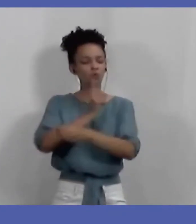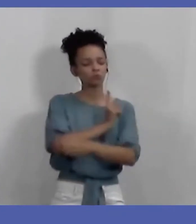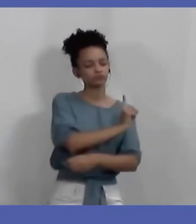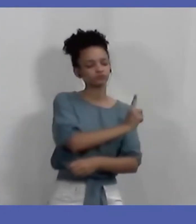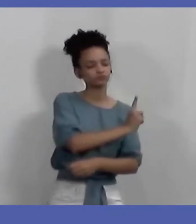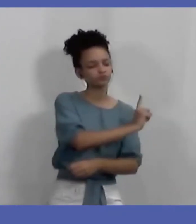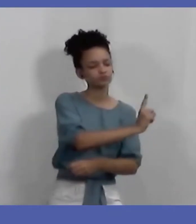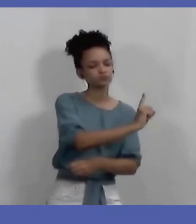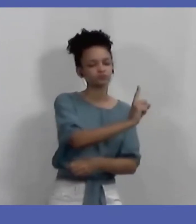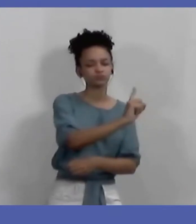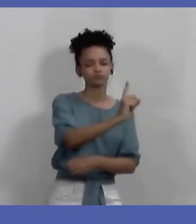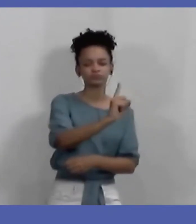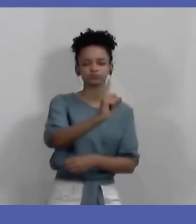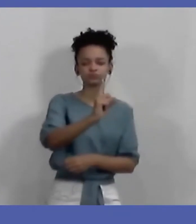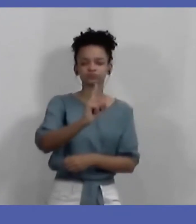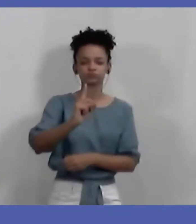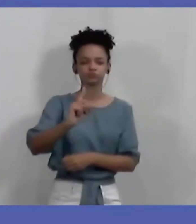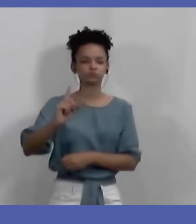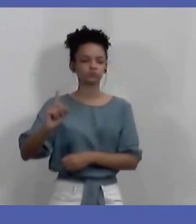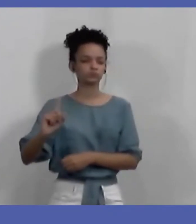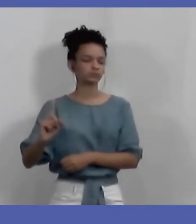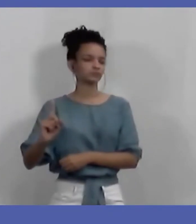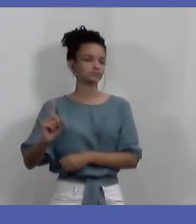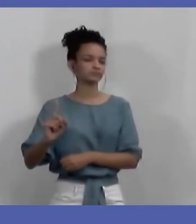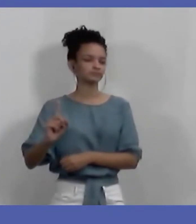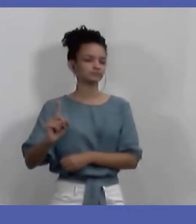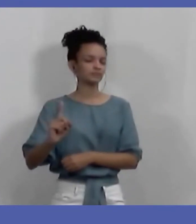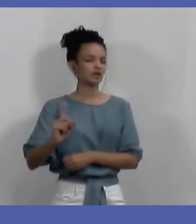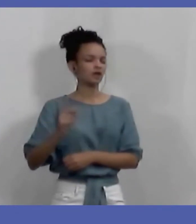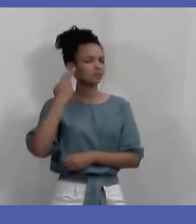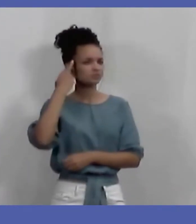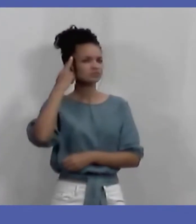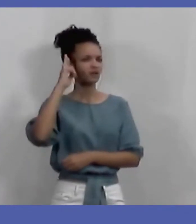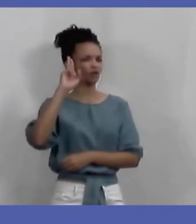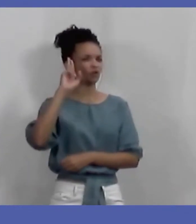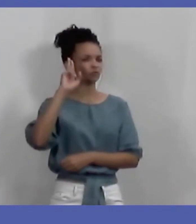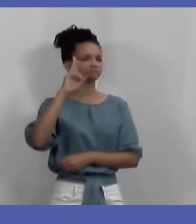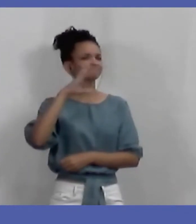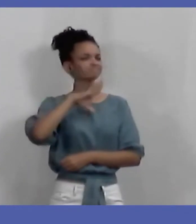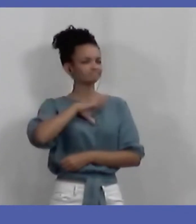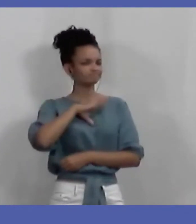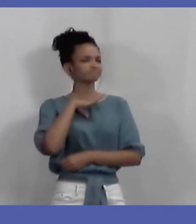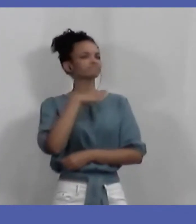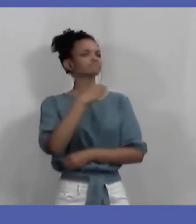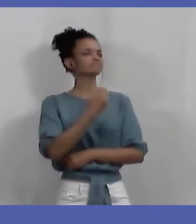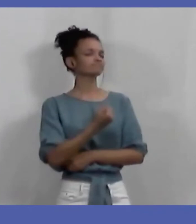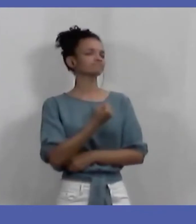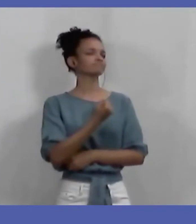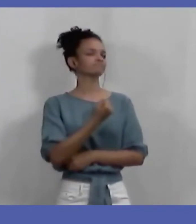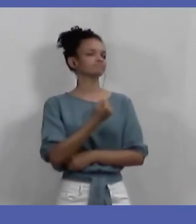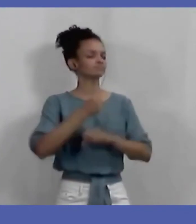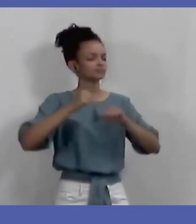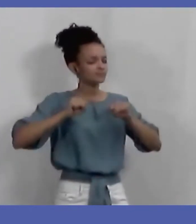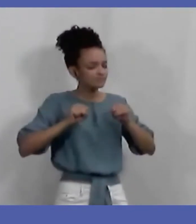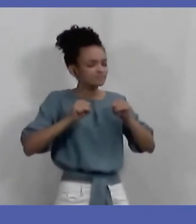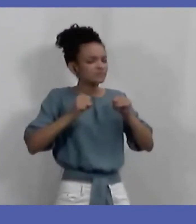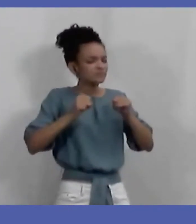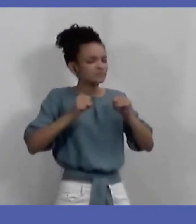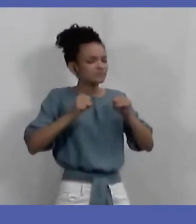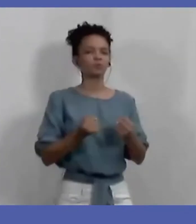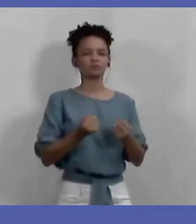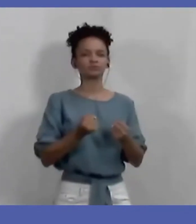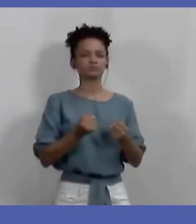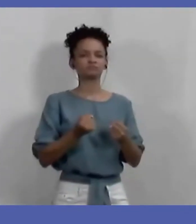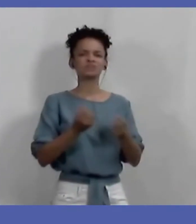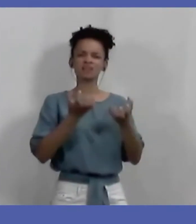a disposição do Senhor, Ele não mede esforços, Ele queria